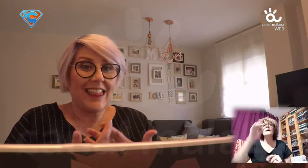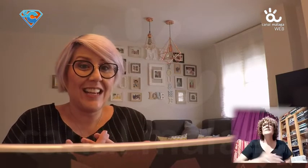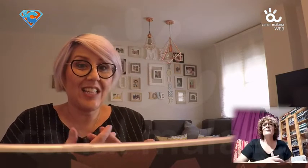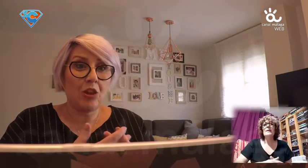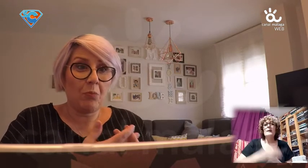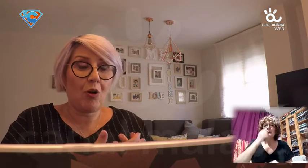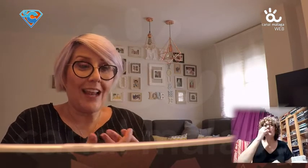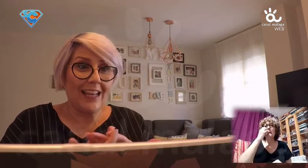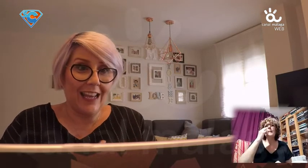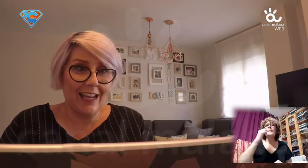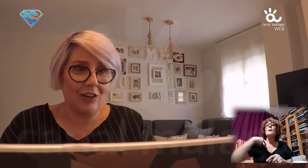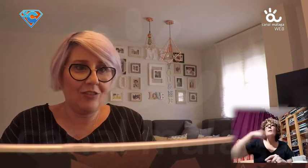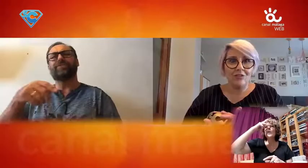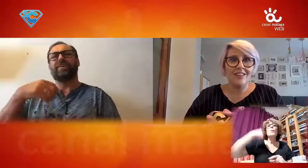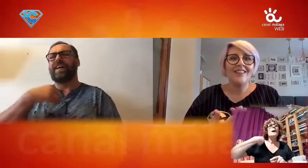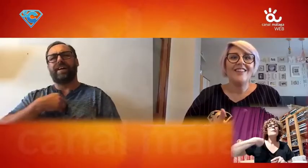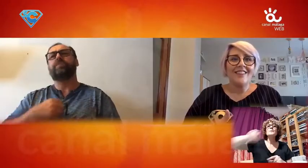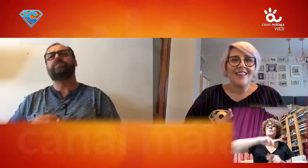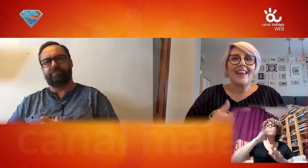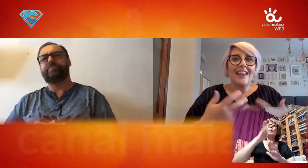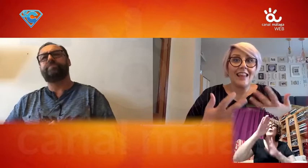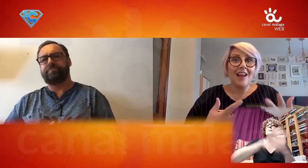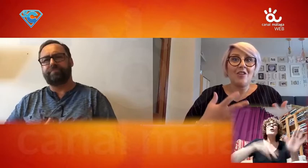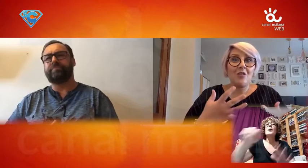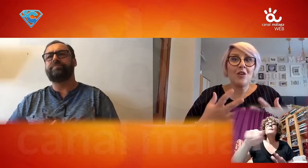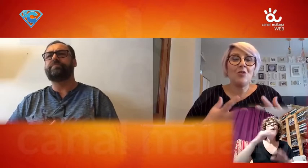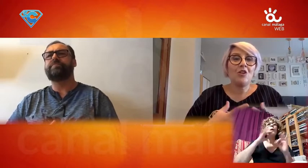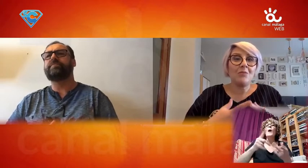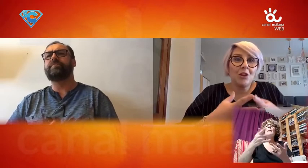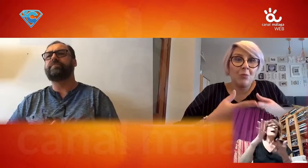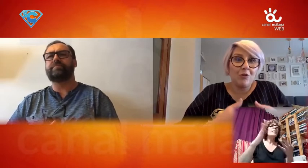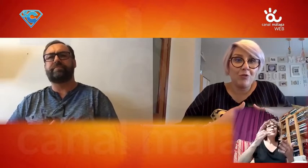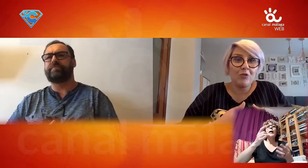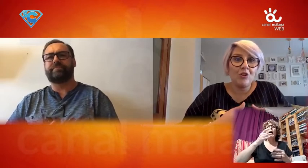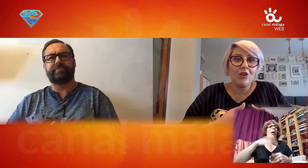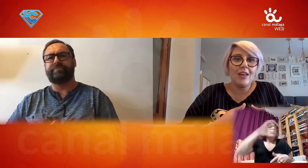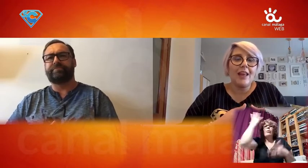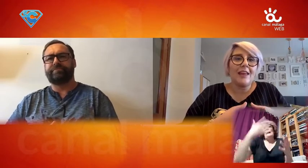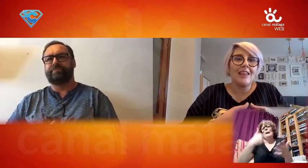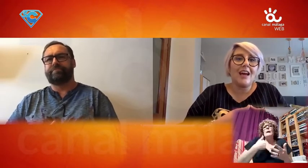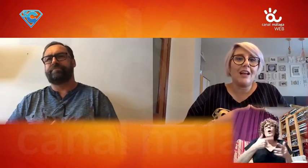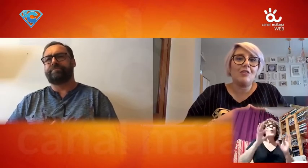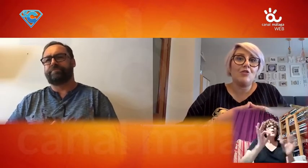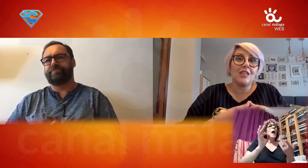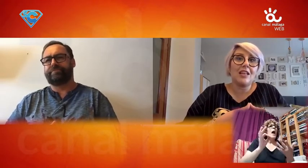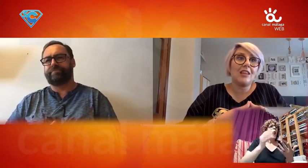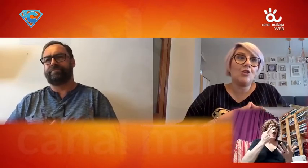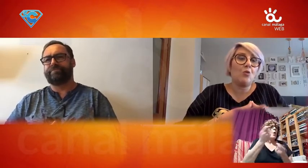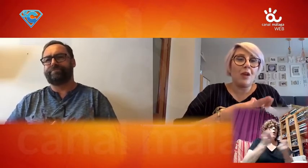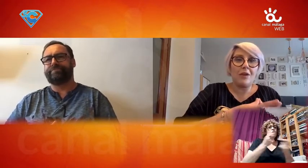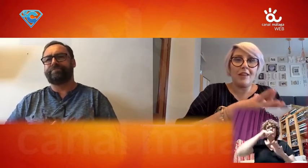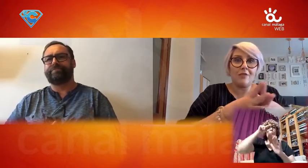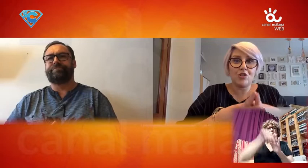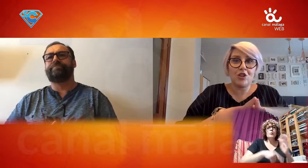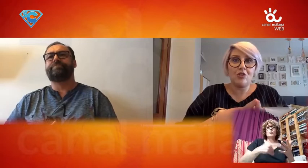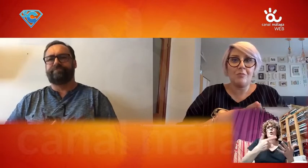que quizás se hace un poco la ligera, ¿no? Que quizá no hay un conocimiento profundo y que quizá no se está haciendo una